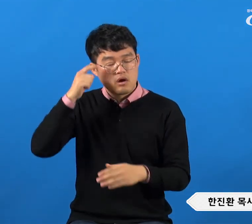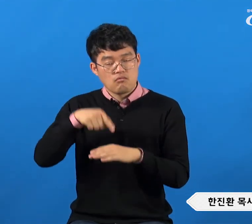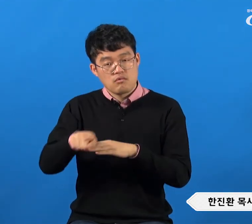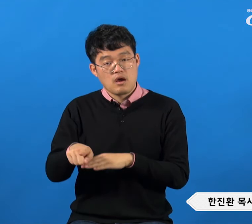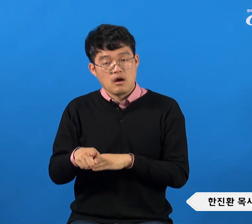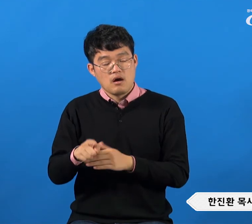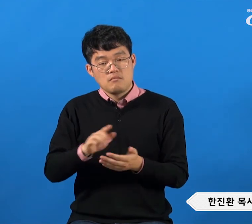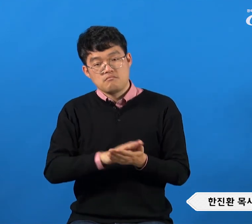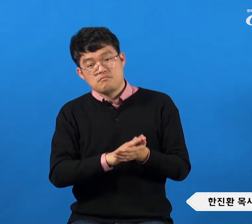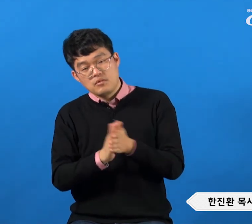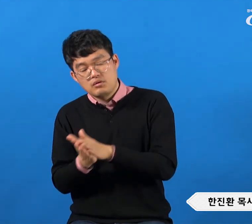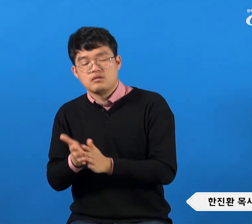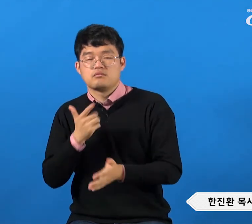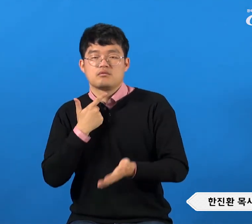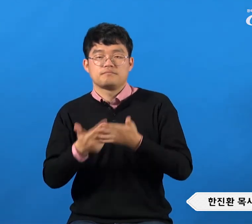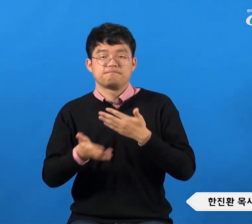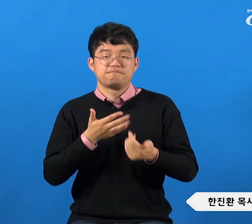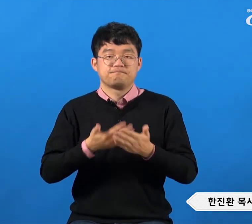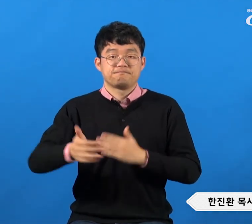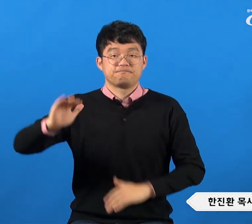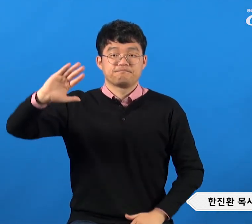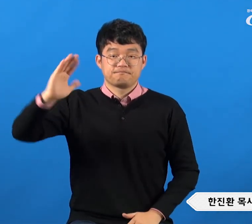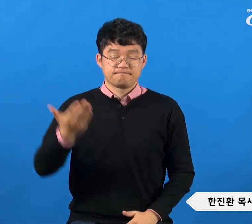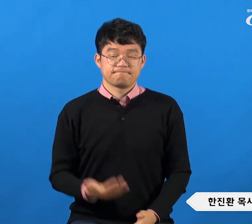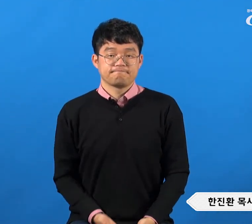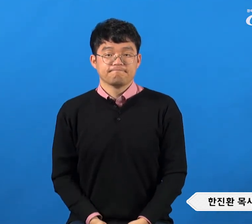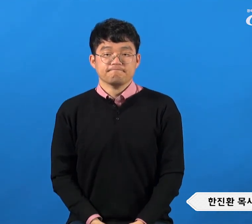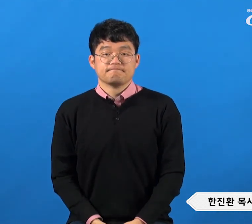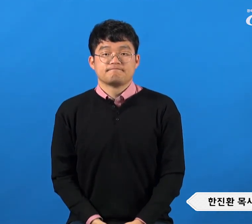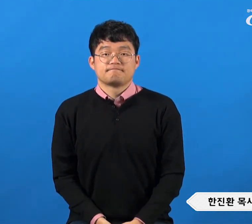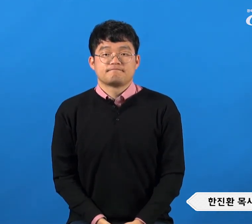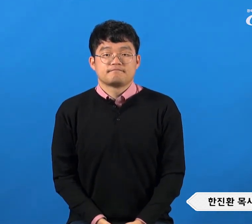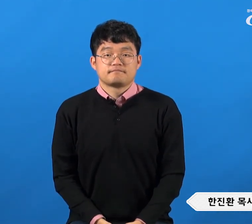못한 변화를 경험하게 되실 것입니다.